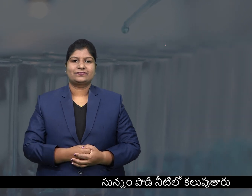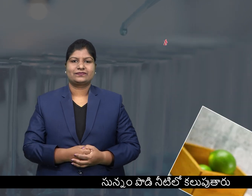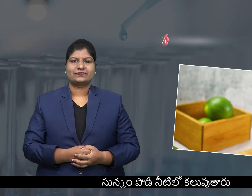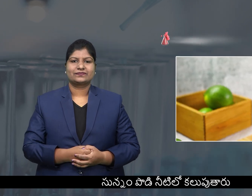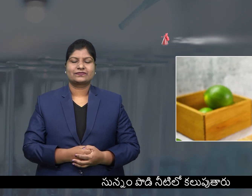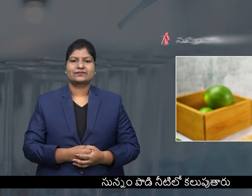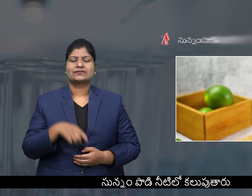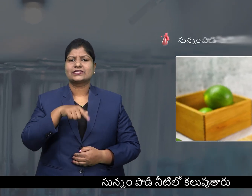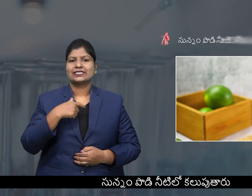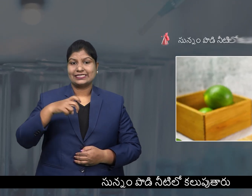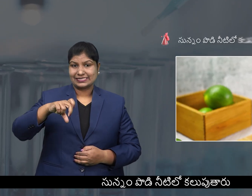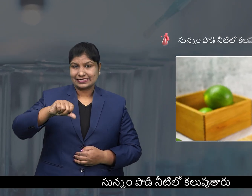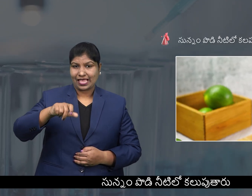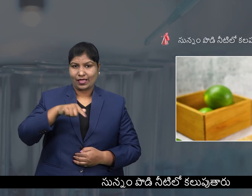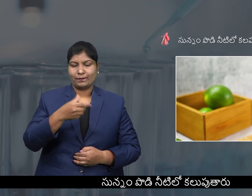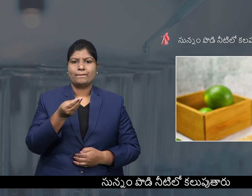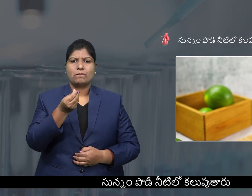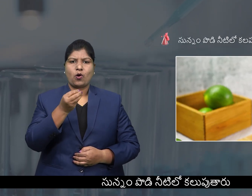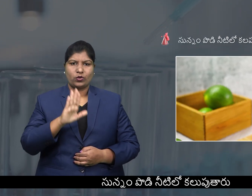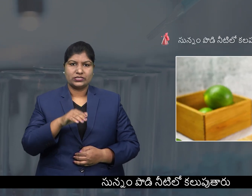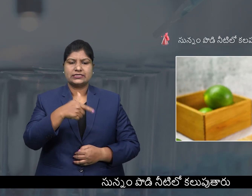సున్నం పొడిని నీటిలో కలపడం,